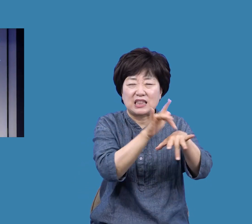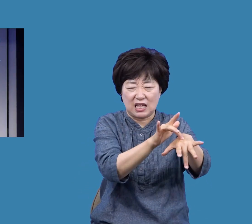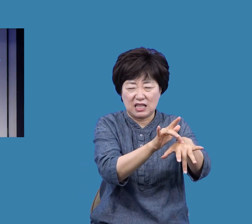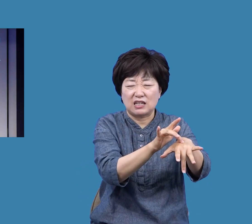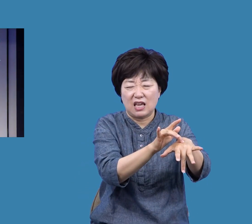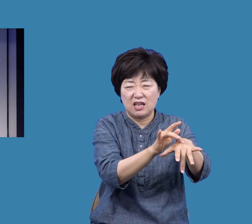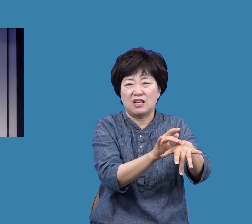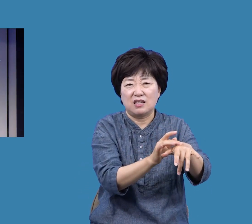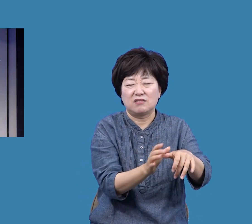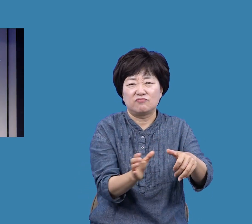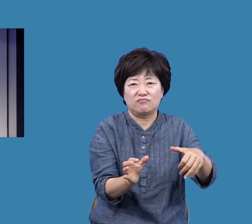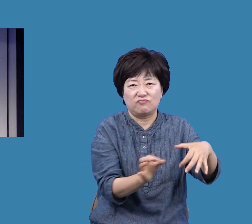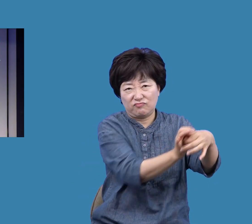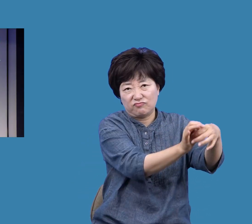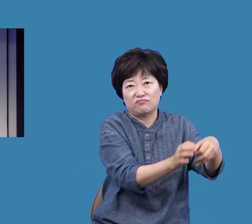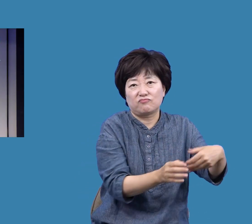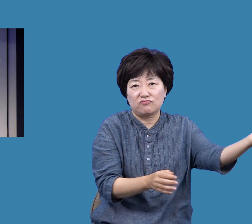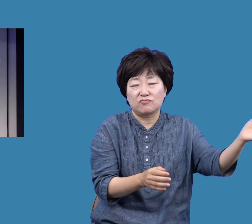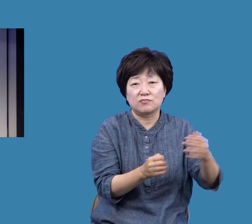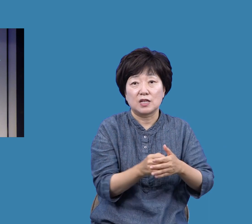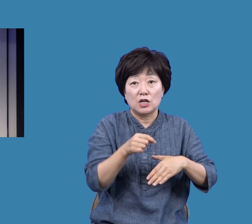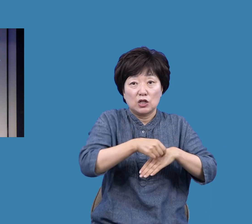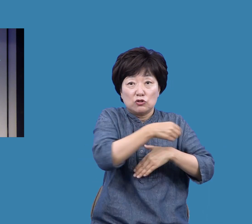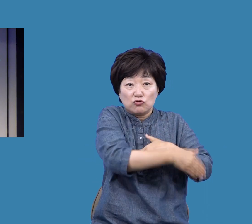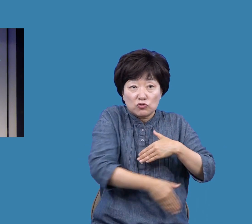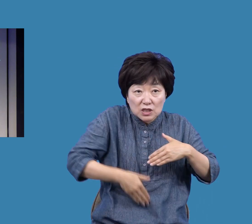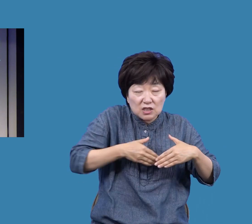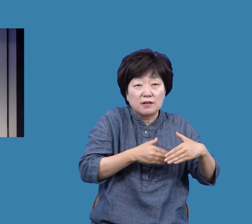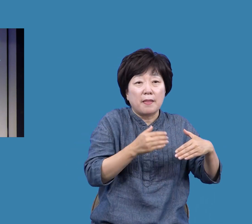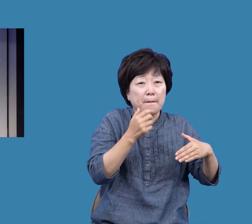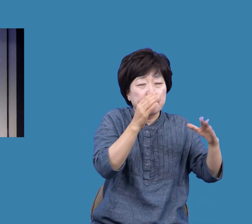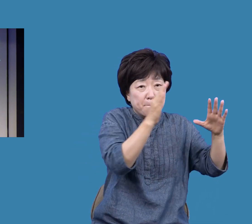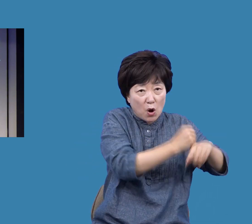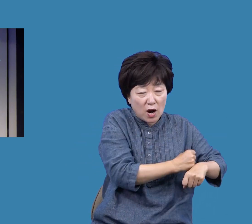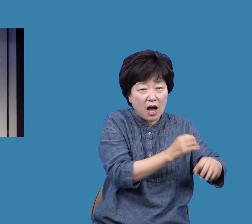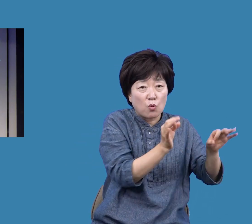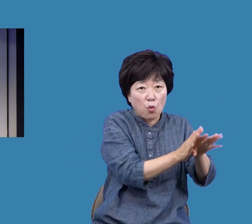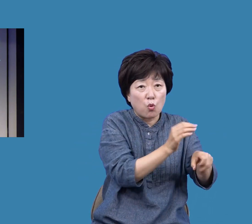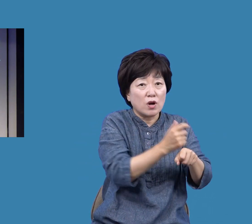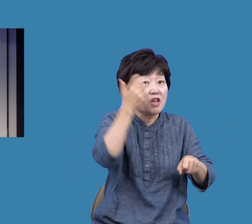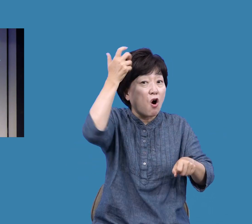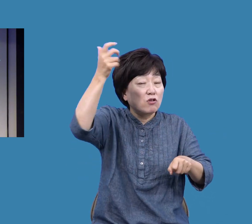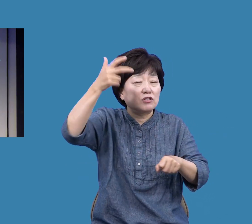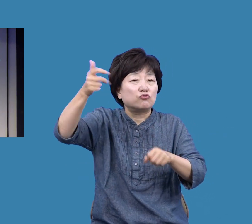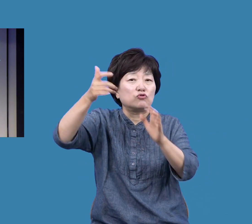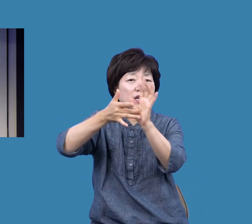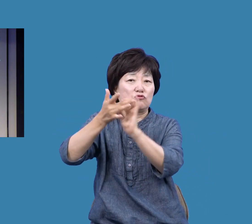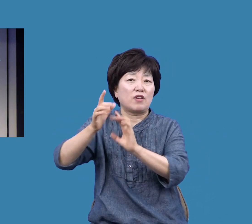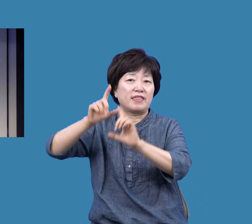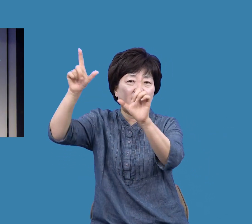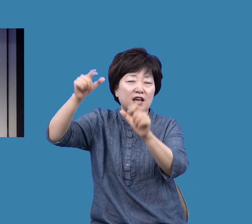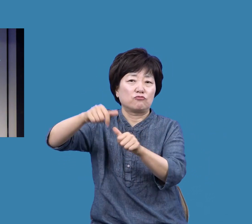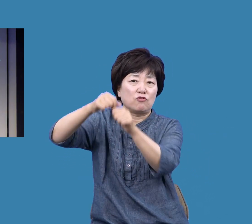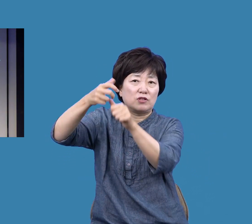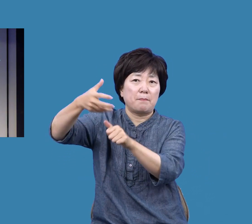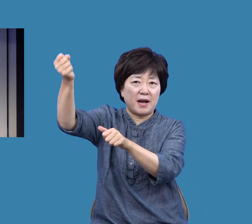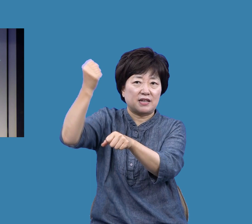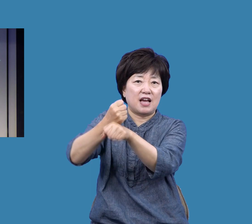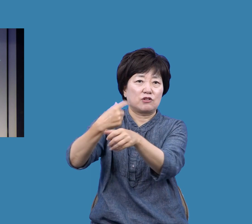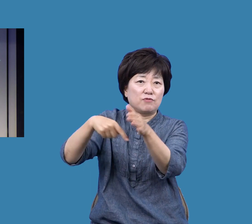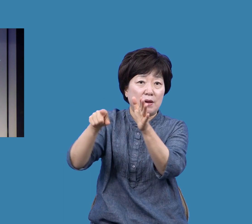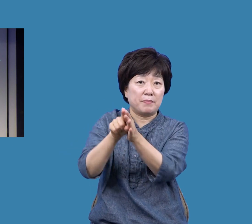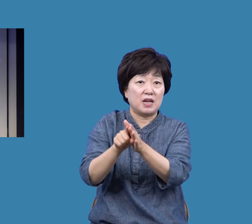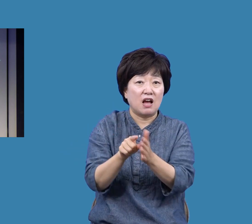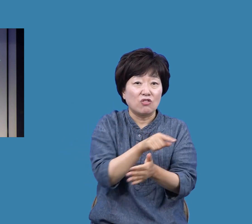육신은 멸하고 영은 주 예수의 날에 구원을 받게 하리 함이라. 너희가 자랑하는 것이 옳지 아니하도다. 적은 누룩이 온 덩어리에